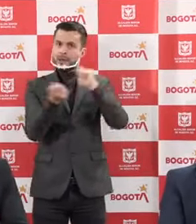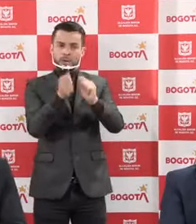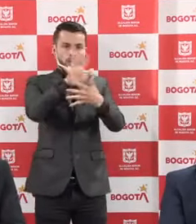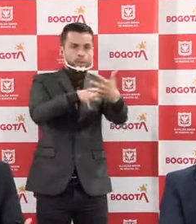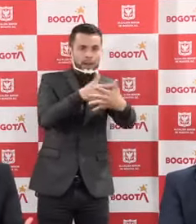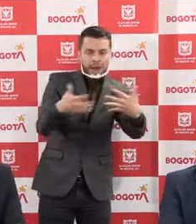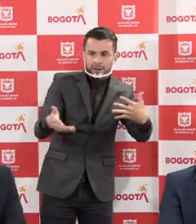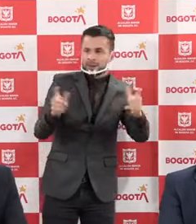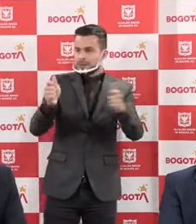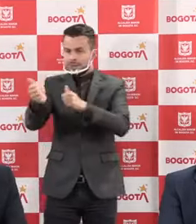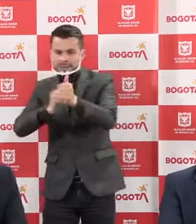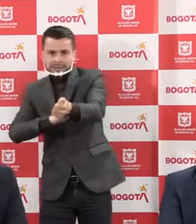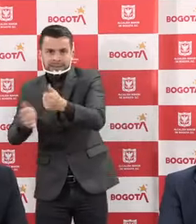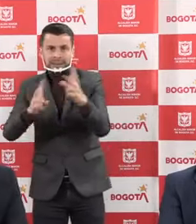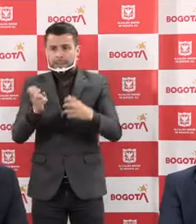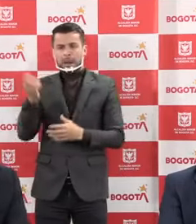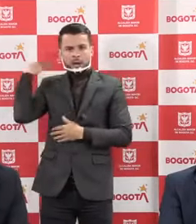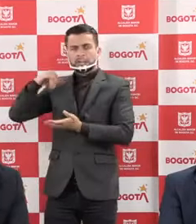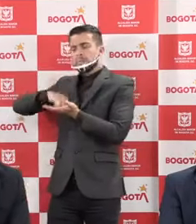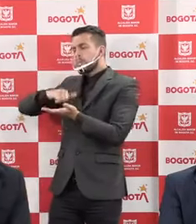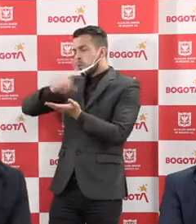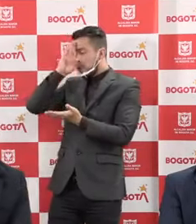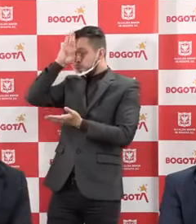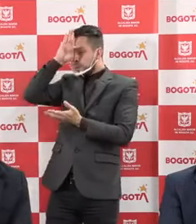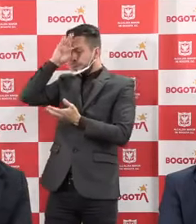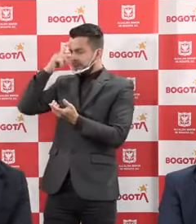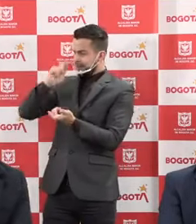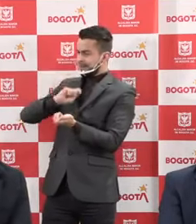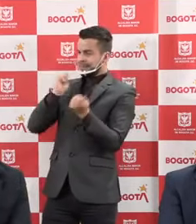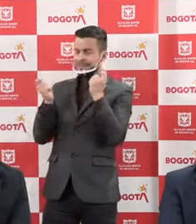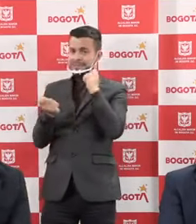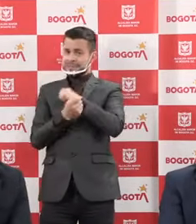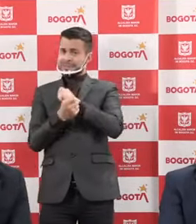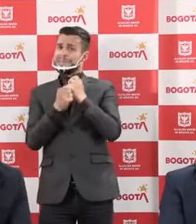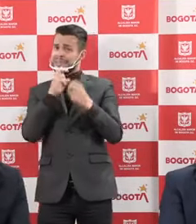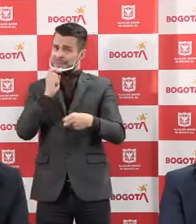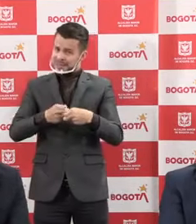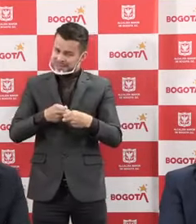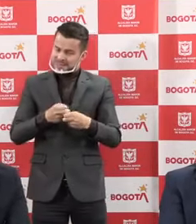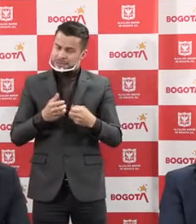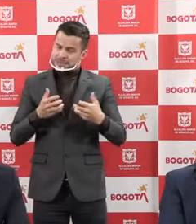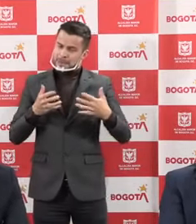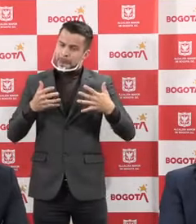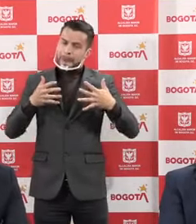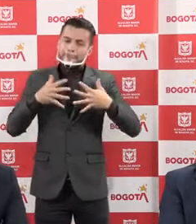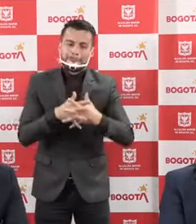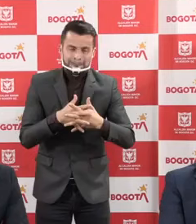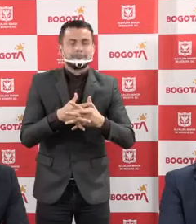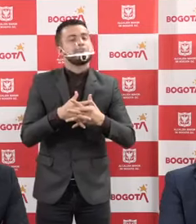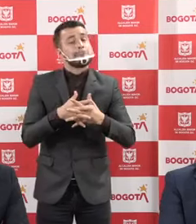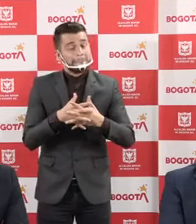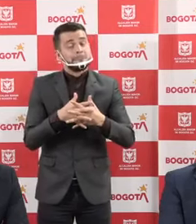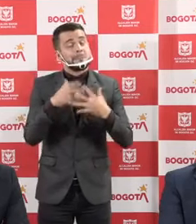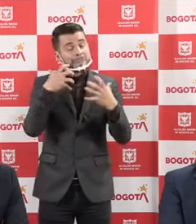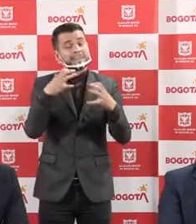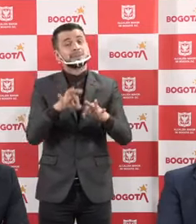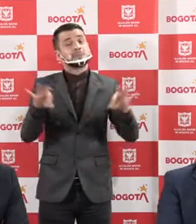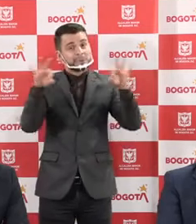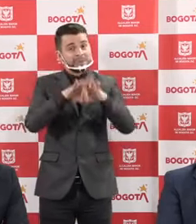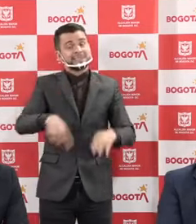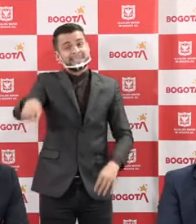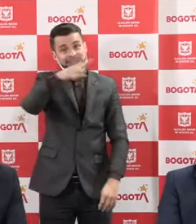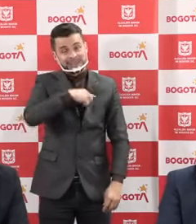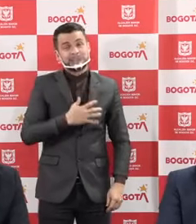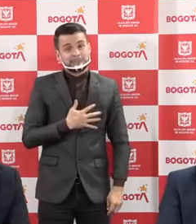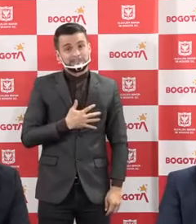en cuanto a hábitos de trabajo de vida y de encuentro familiar pero es esencial no solo que todos